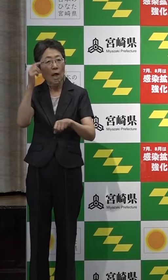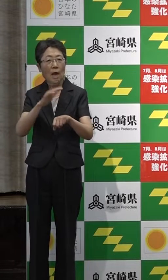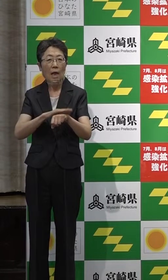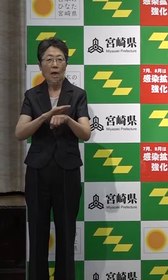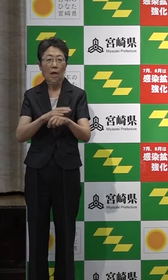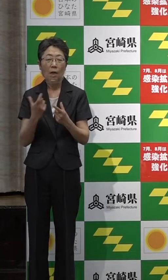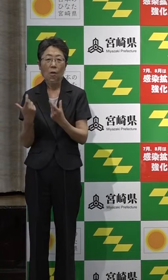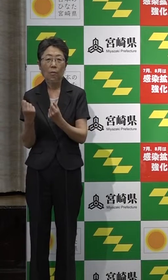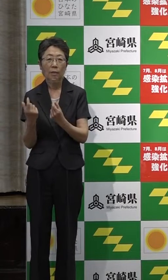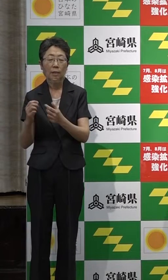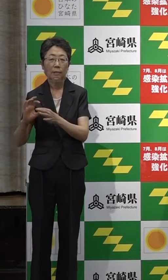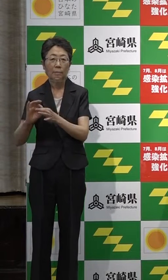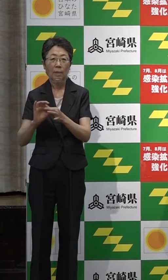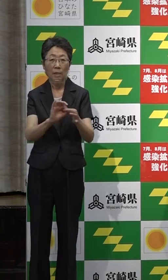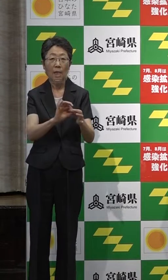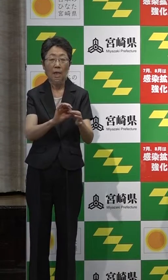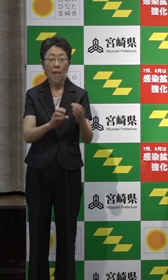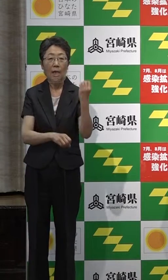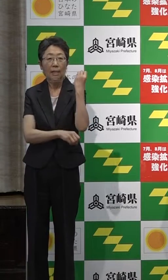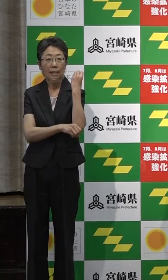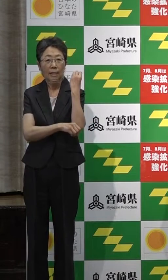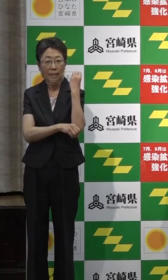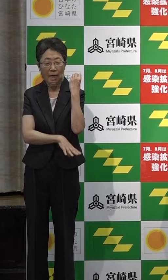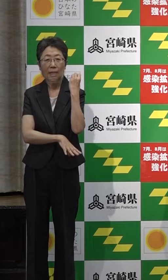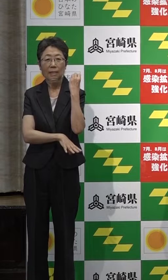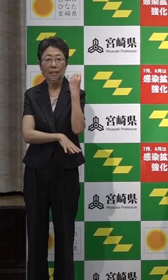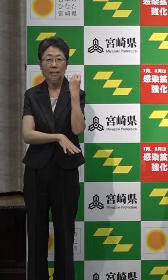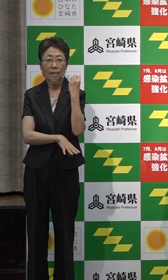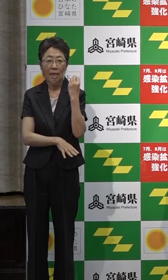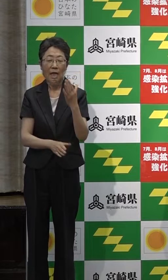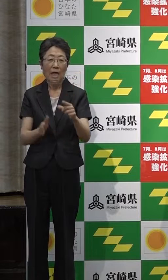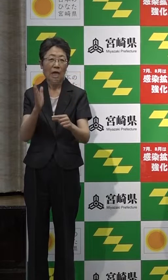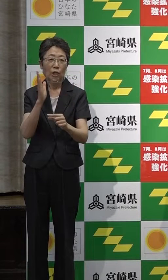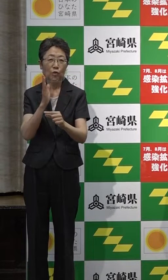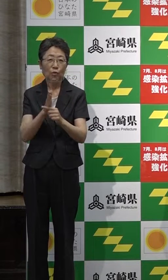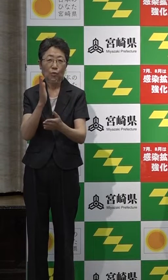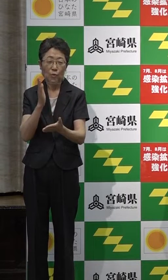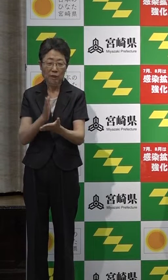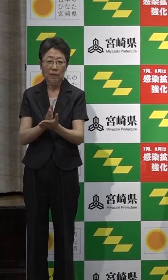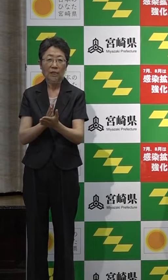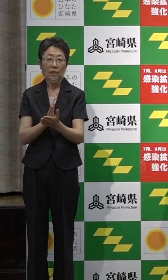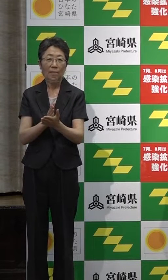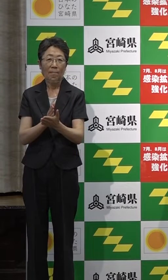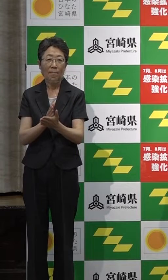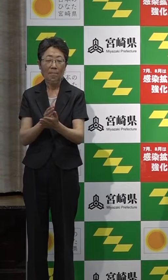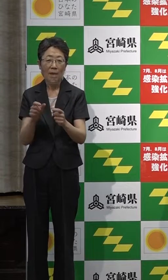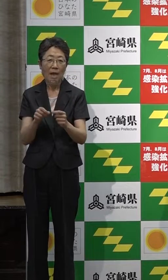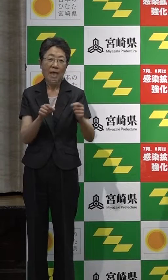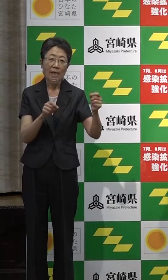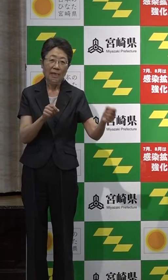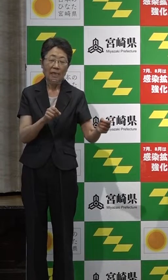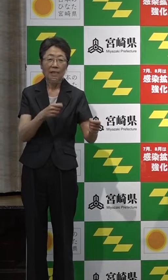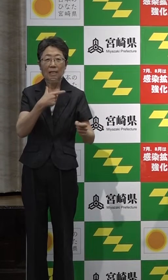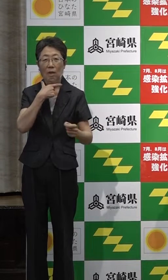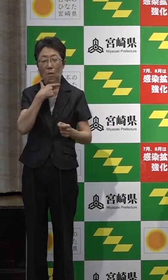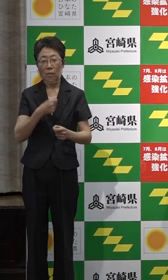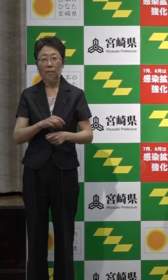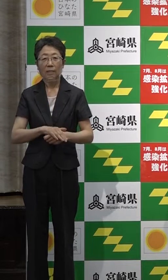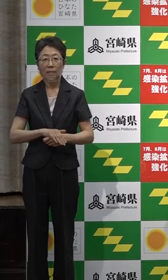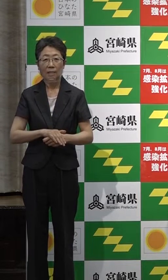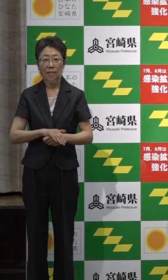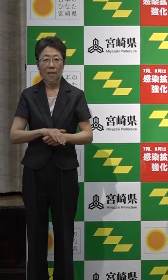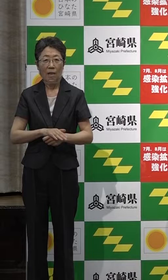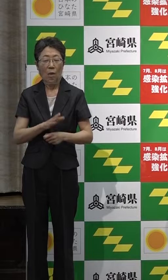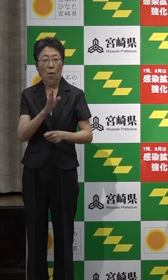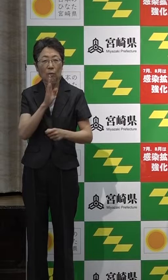限り、原則中止延期をお願いをしたい、まあ、本件も大変厳しい状況にある